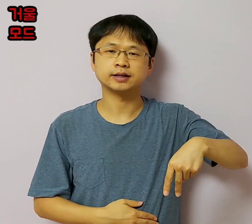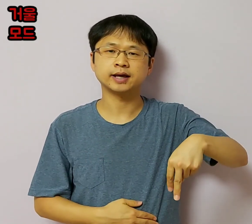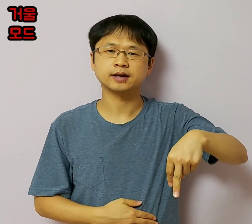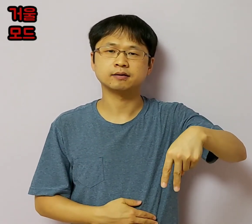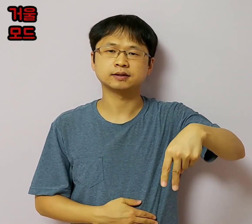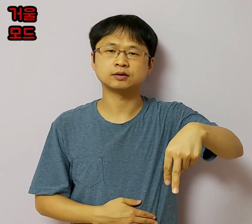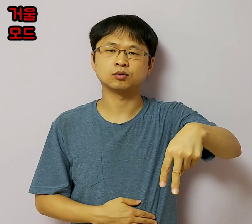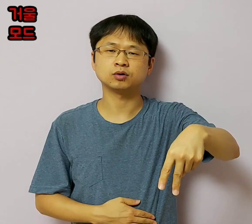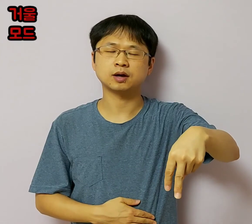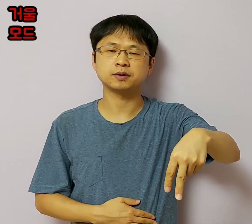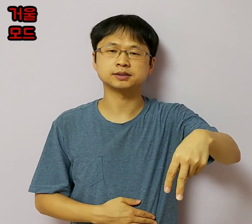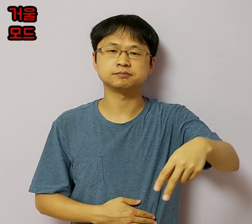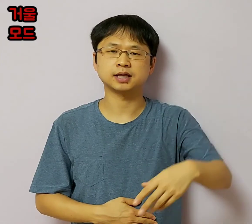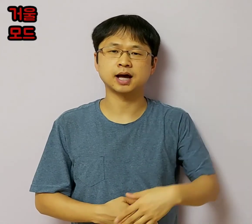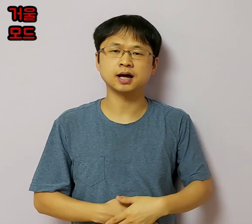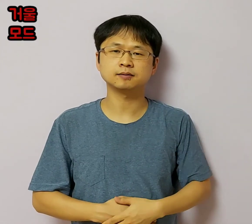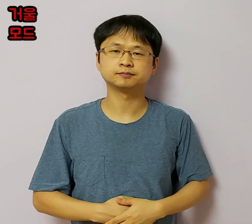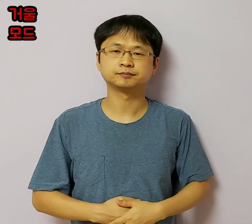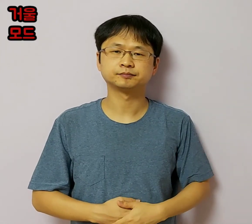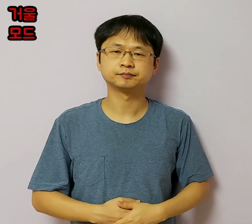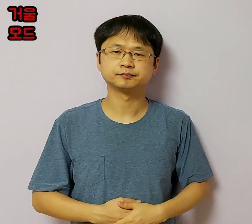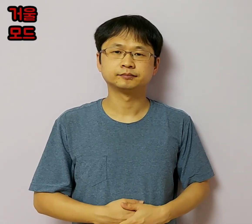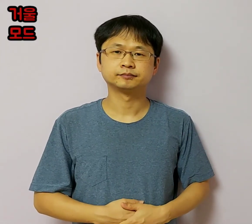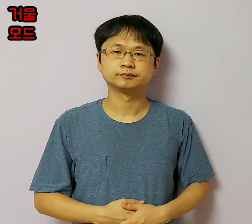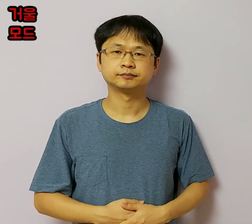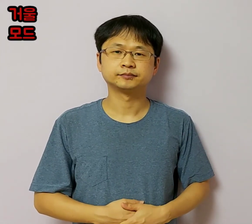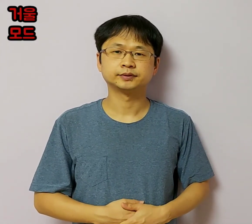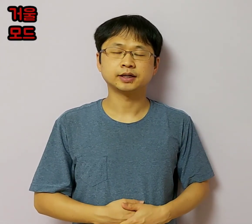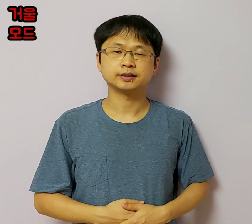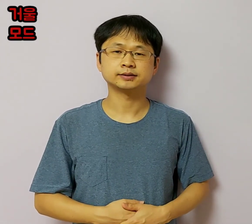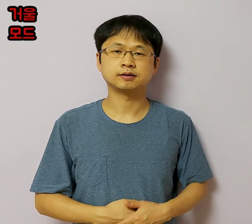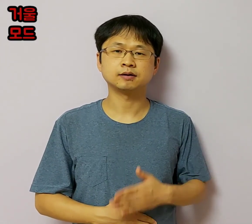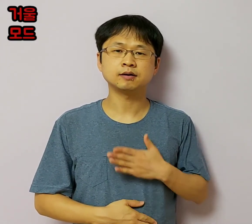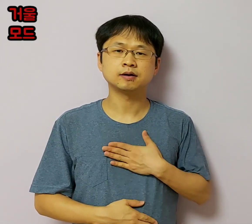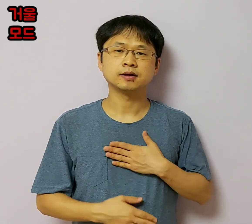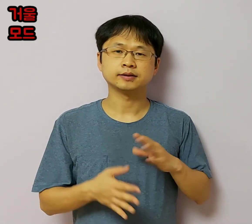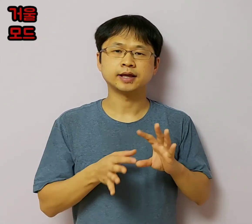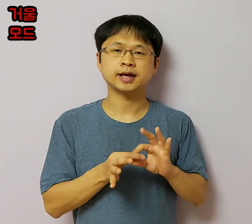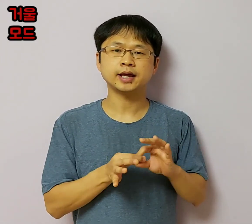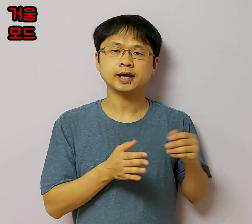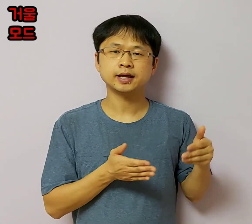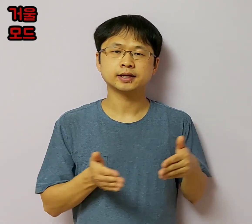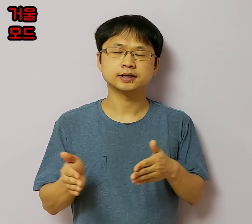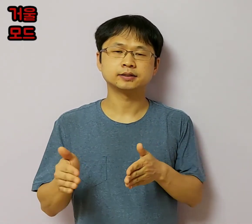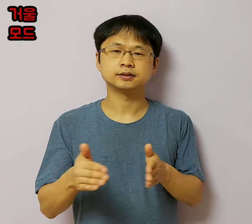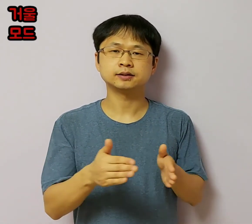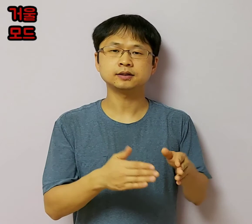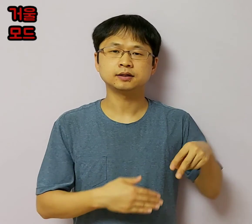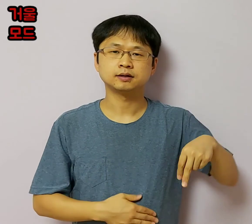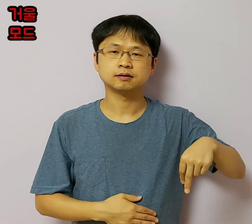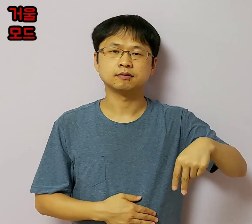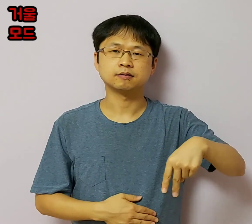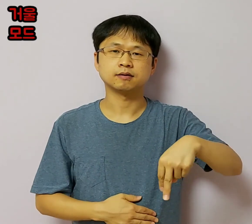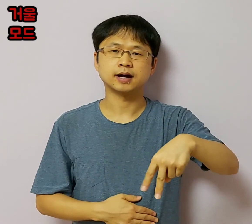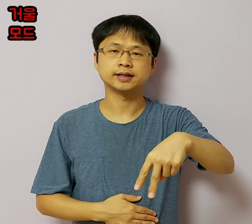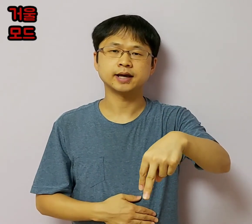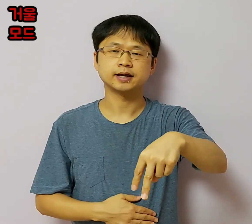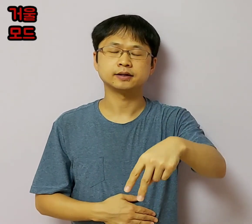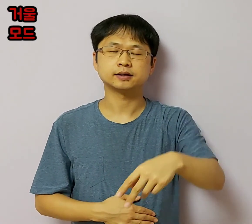걸어가네 걷다도 다 배웠습니다. 네, 그래서 내 길을 걸어가네